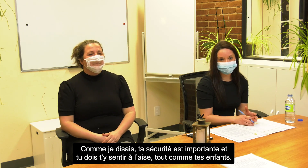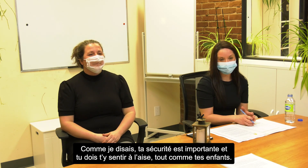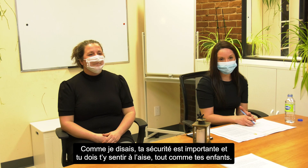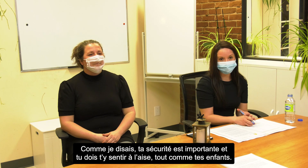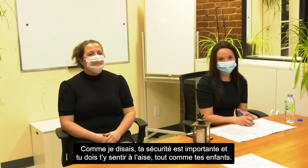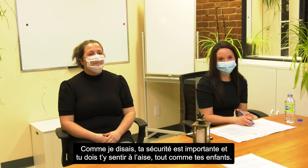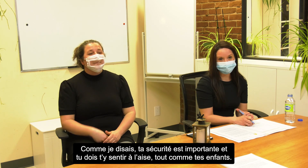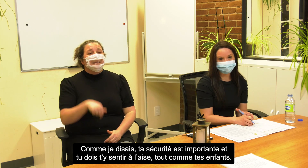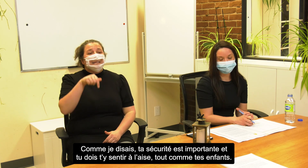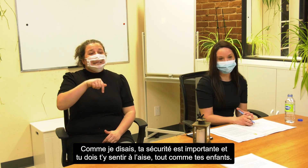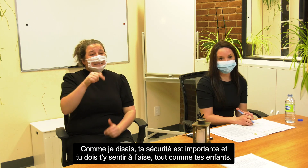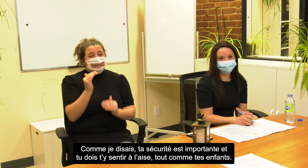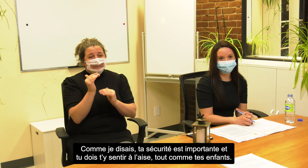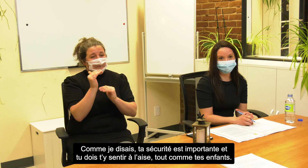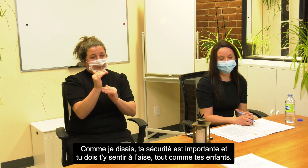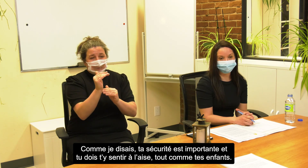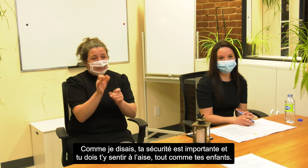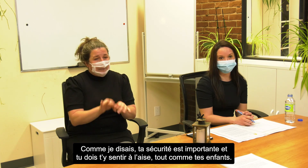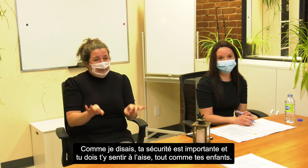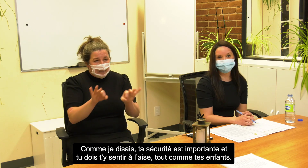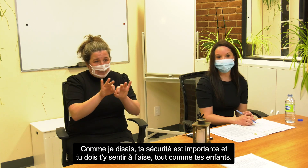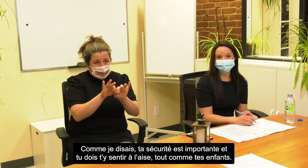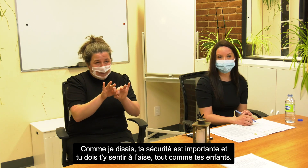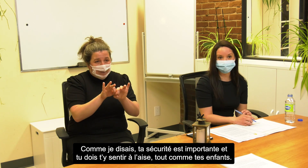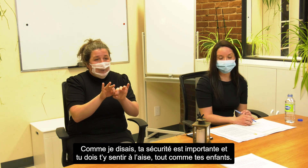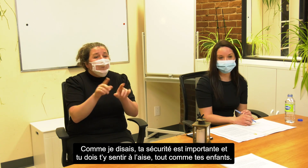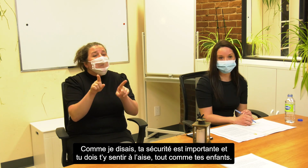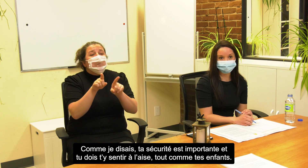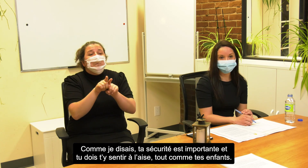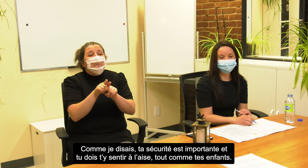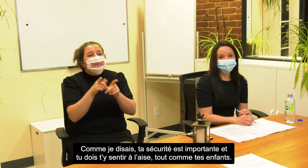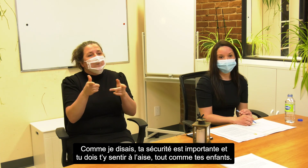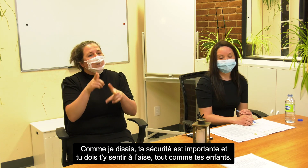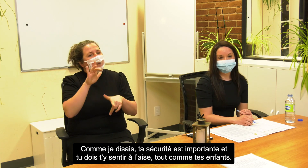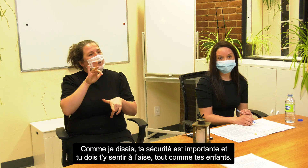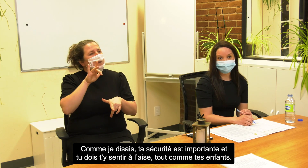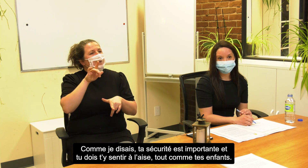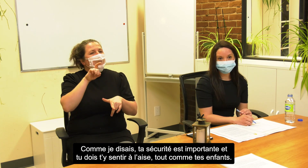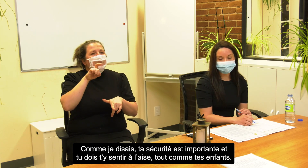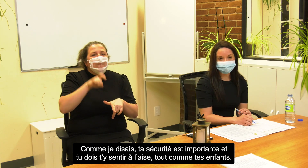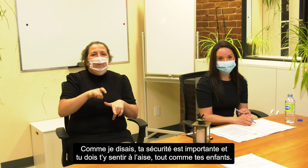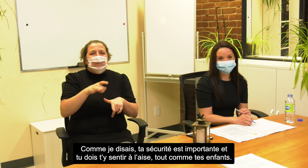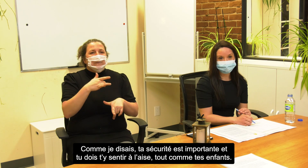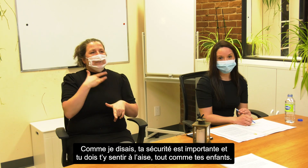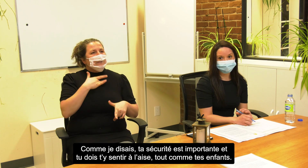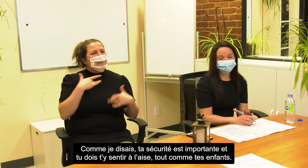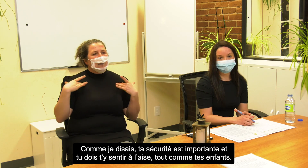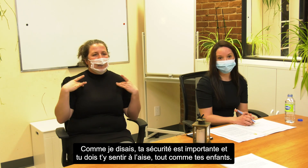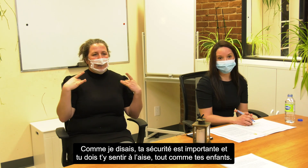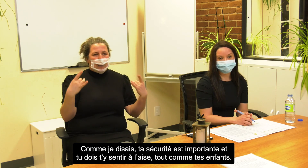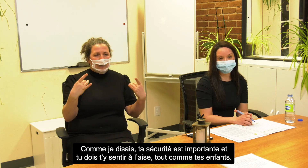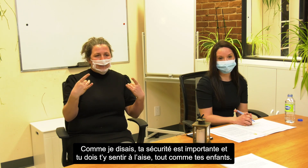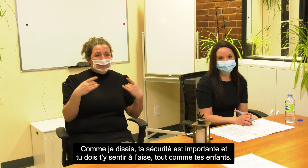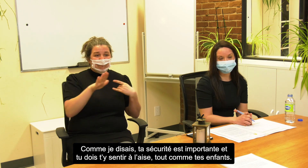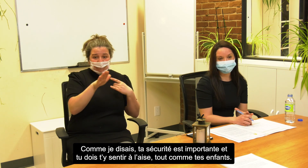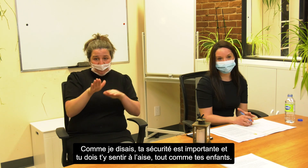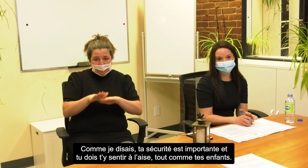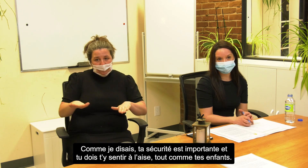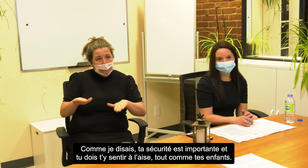sécurité, pour nous, c'est important que tu te sentes bien ici, tes enfants aussi. Puis c'est pour ça qu'on a un service